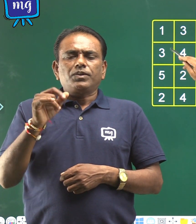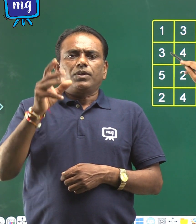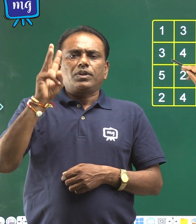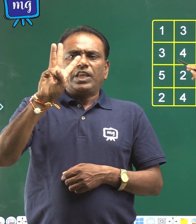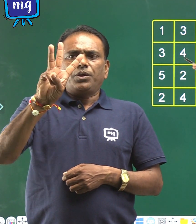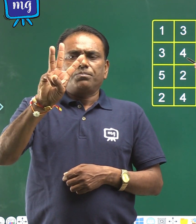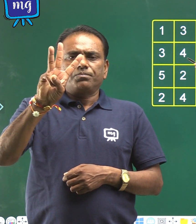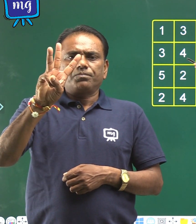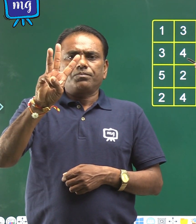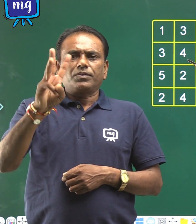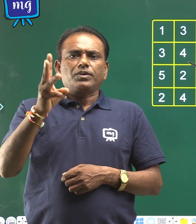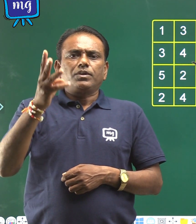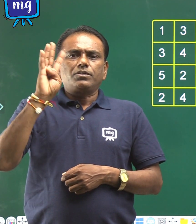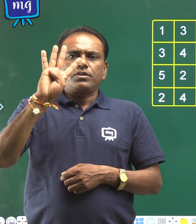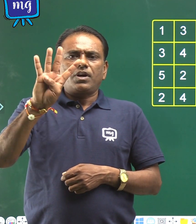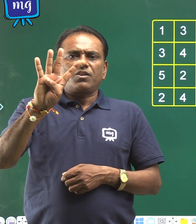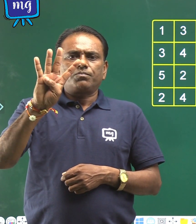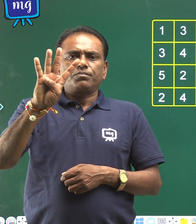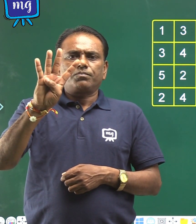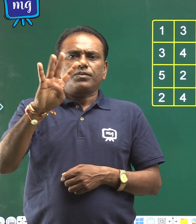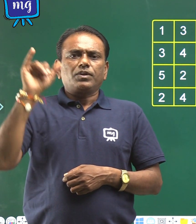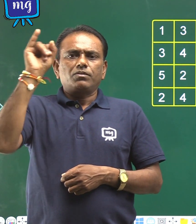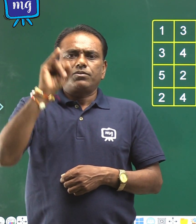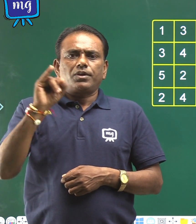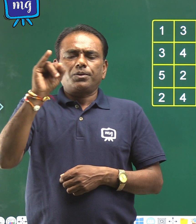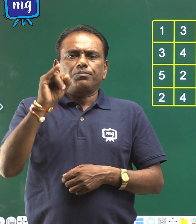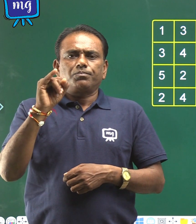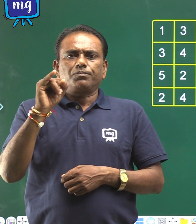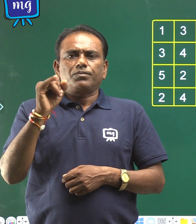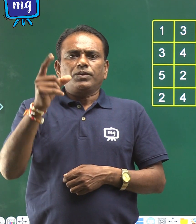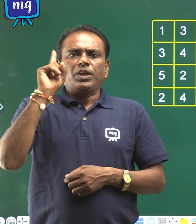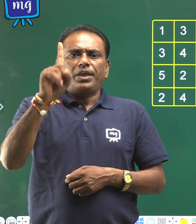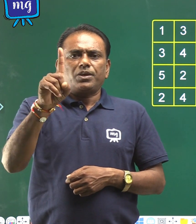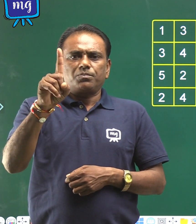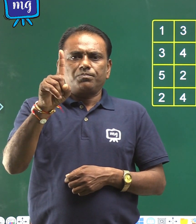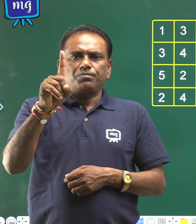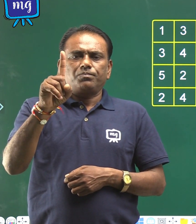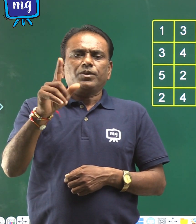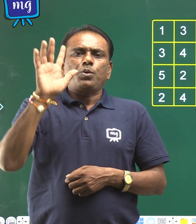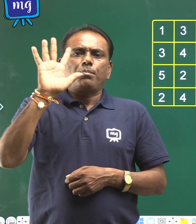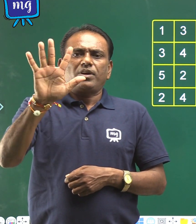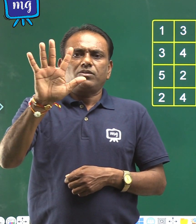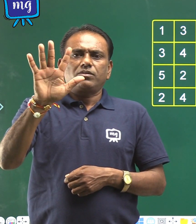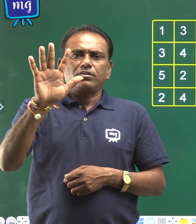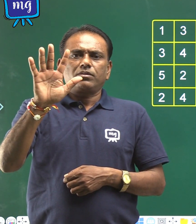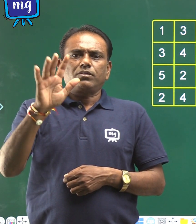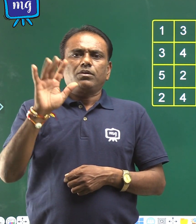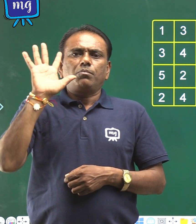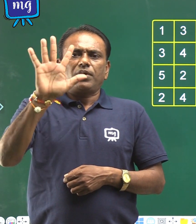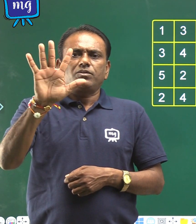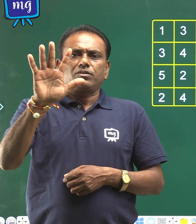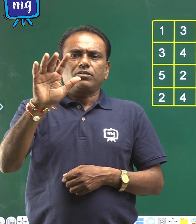3 4 6 1 5